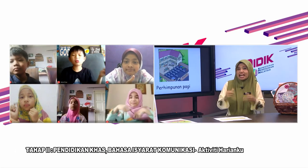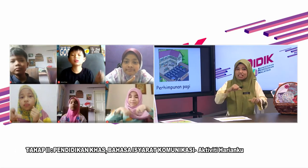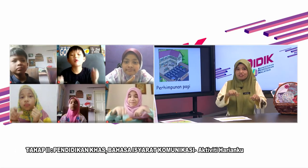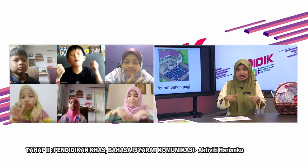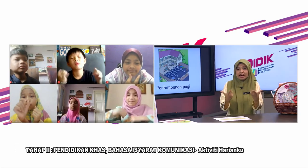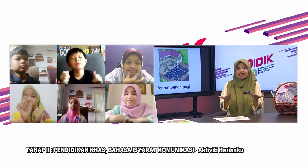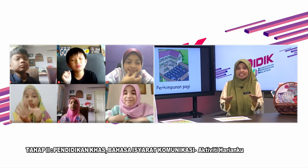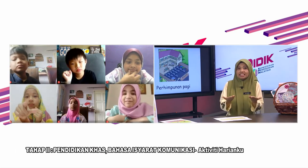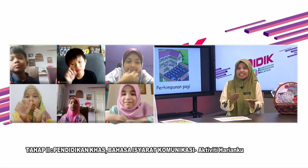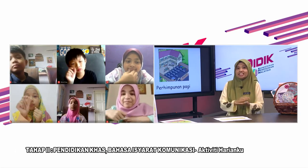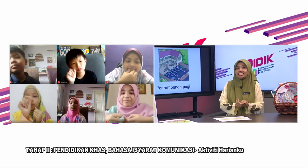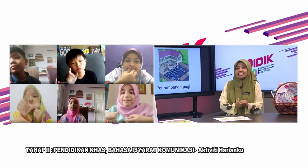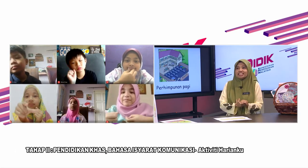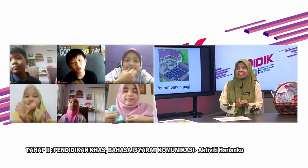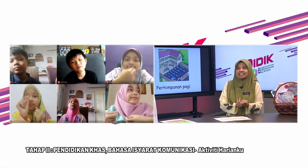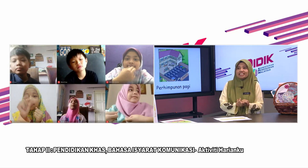Ada aktiviti lain?